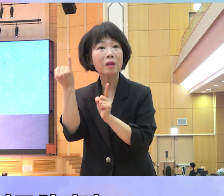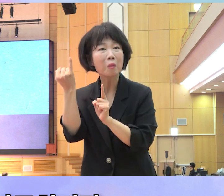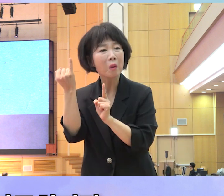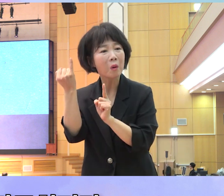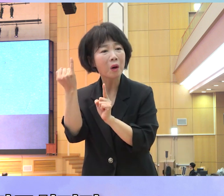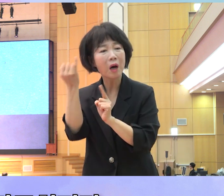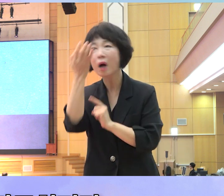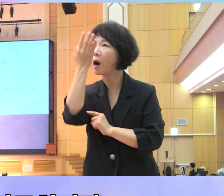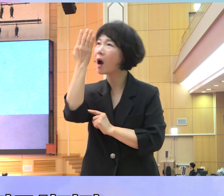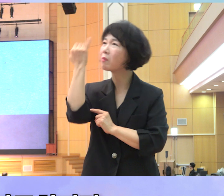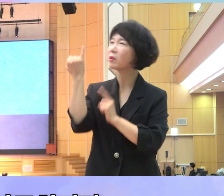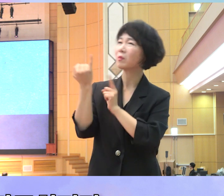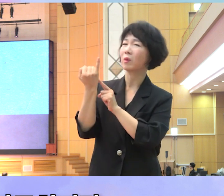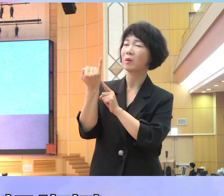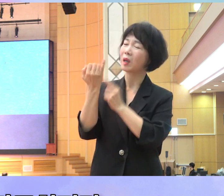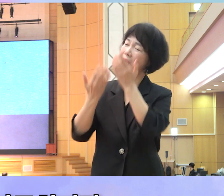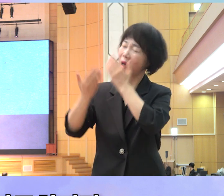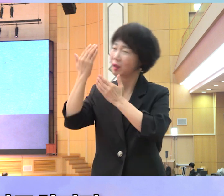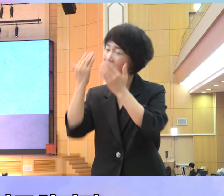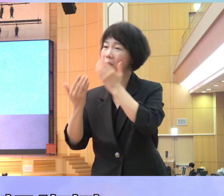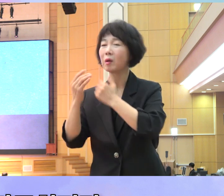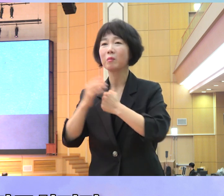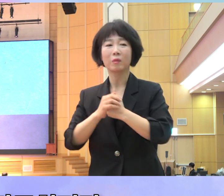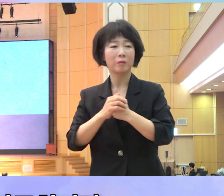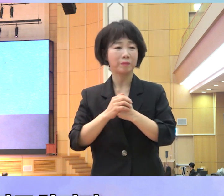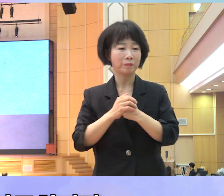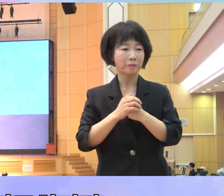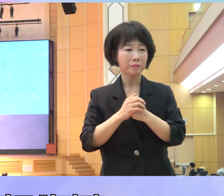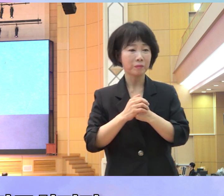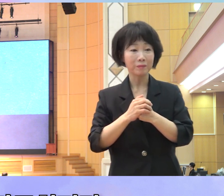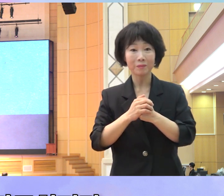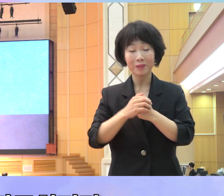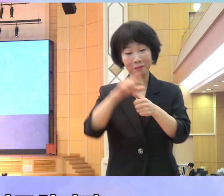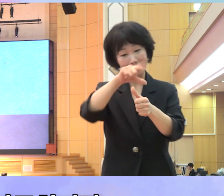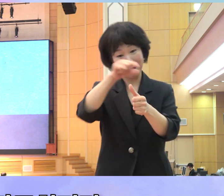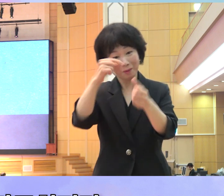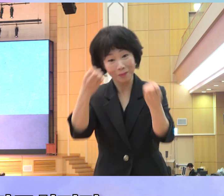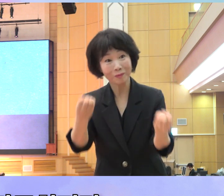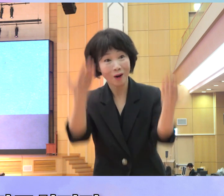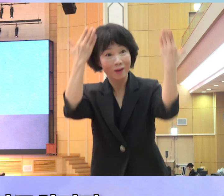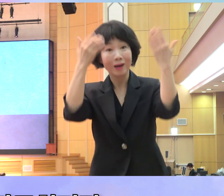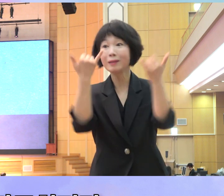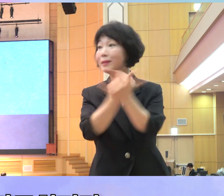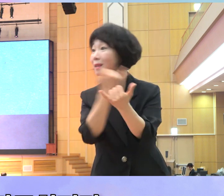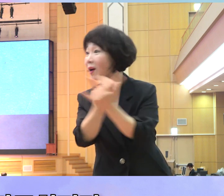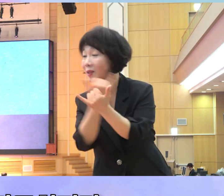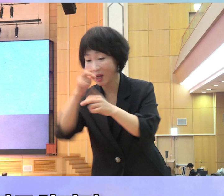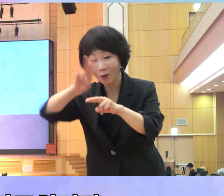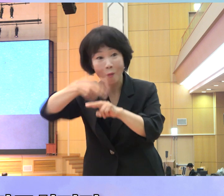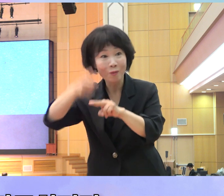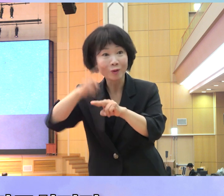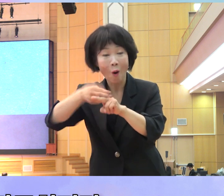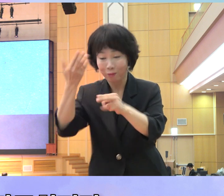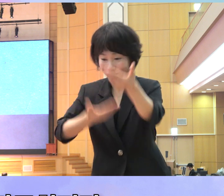우리 큰아버지 뭐 이렇게 뭐 설날이나 추석이나 되면 막 이렇게 선물이 들어오면 그거를 이렇게 몰래